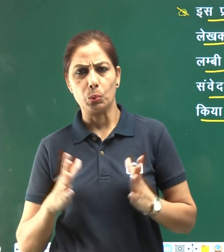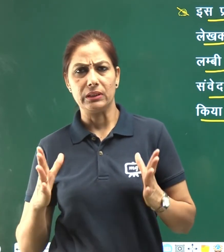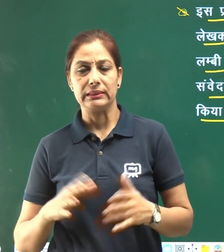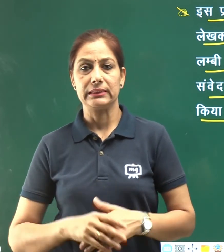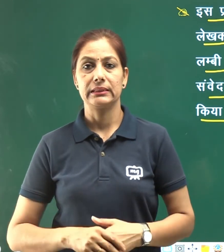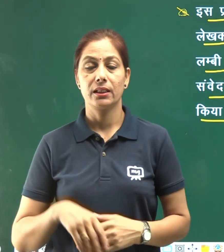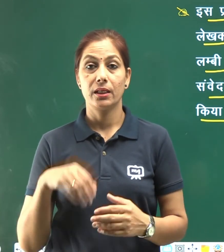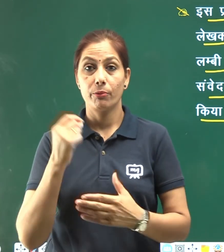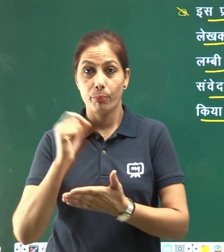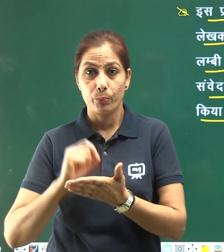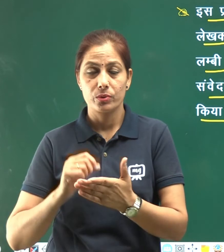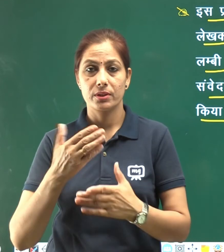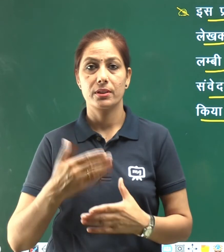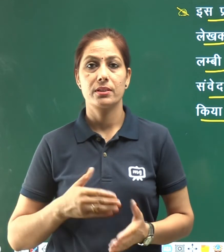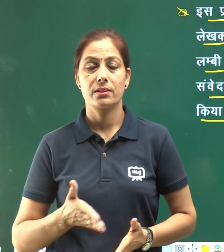चलते